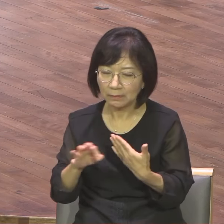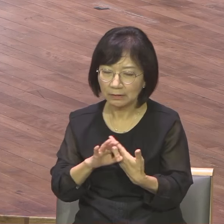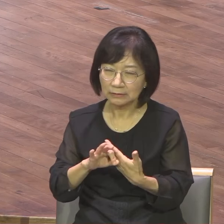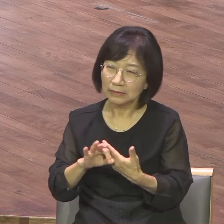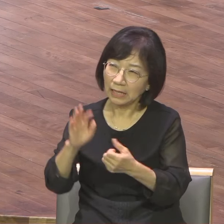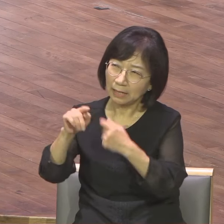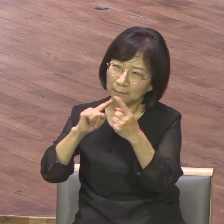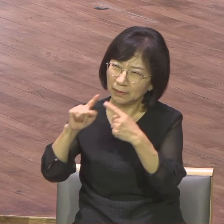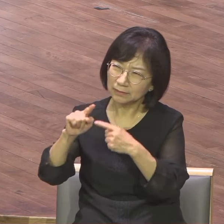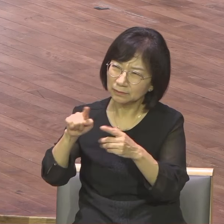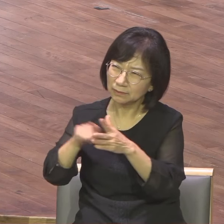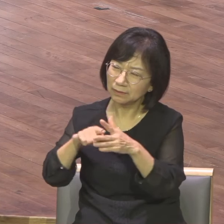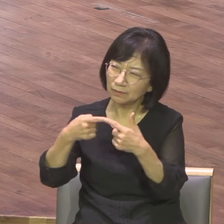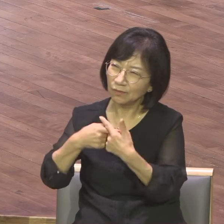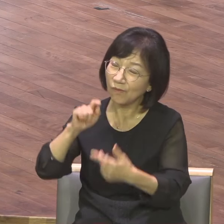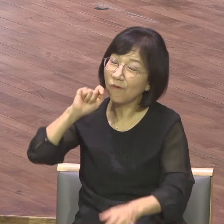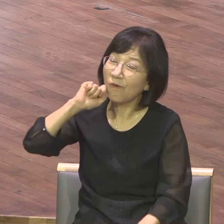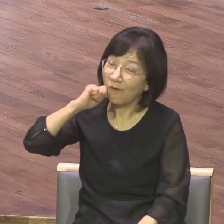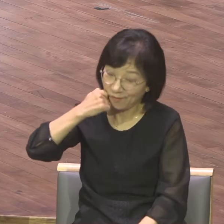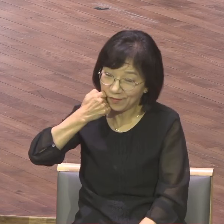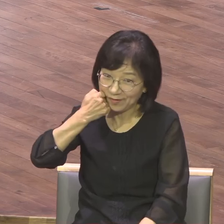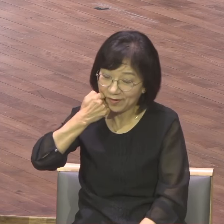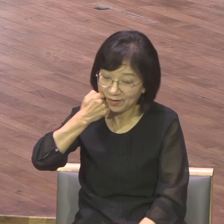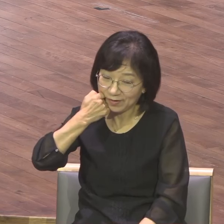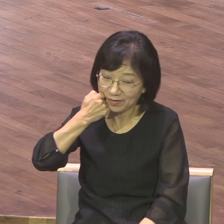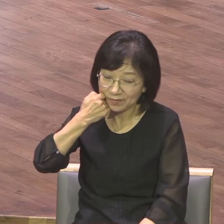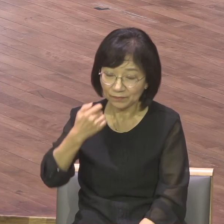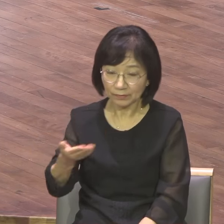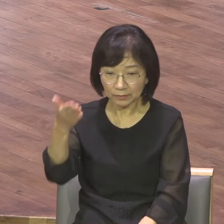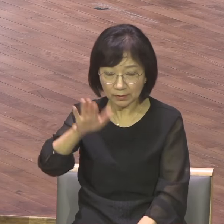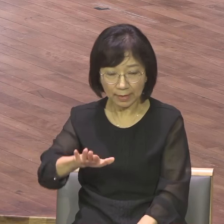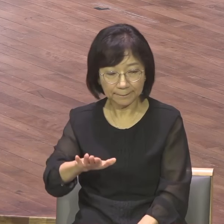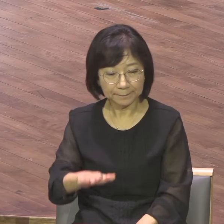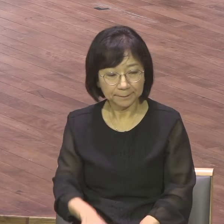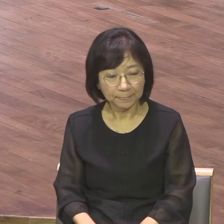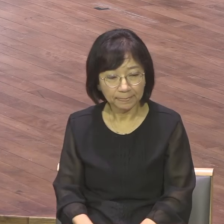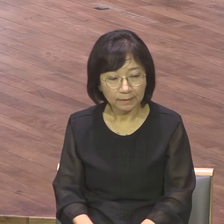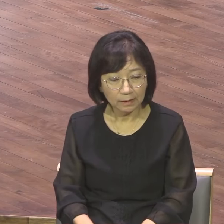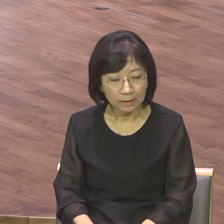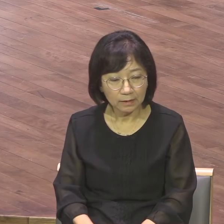그런데 이런 하나님의 말씀과는 달리